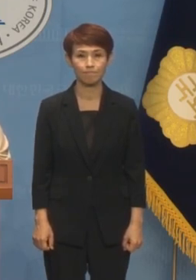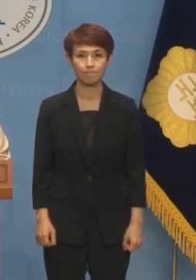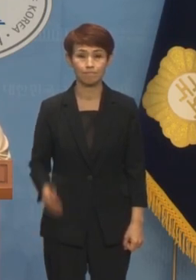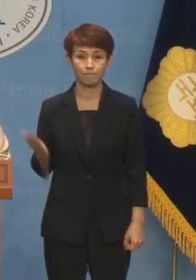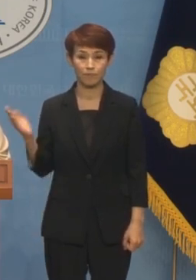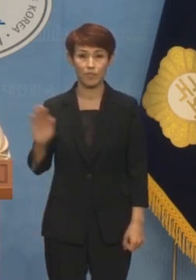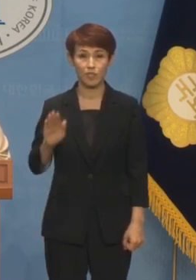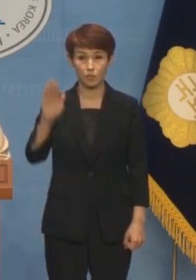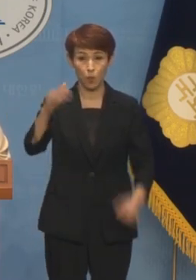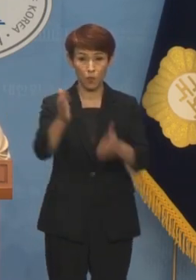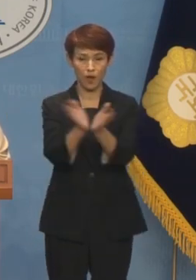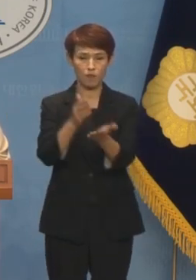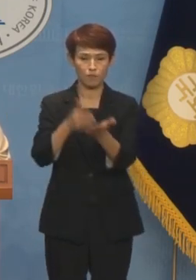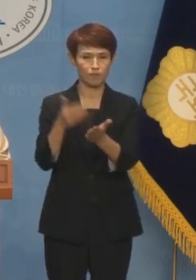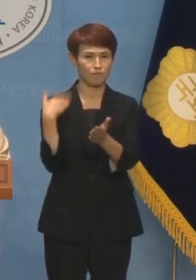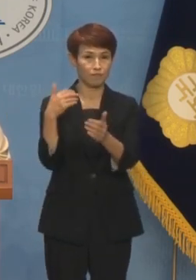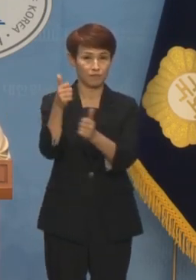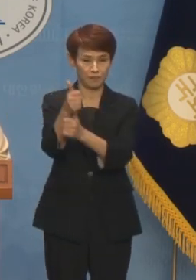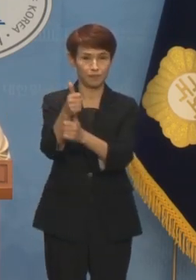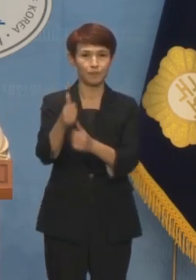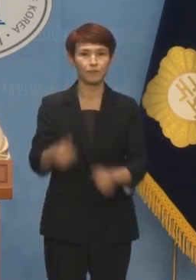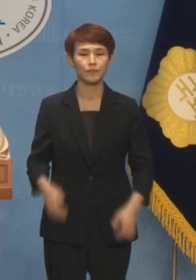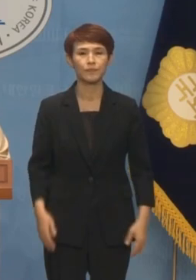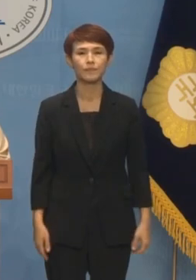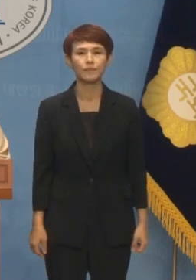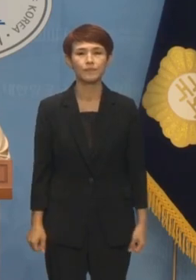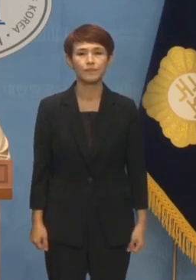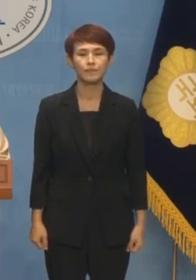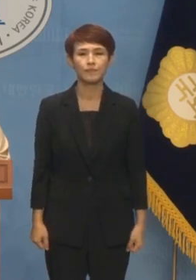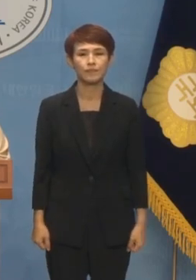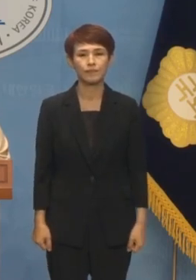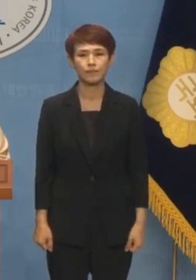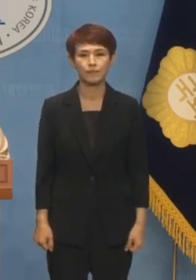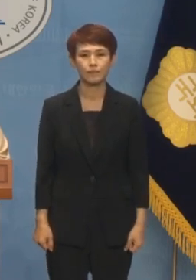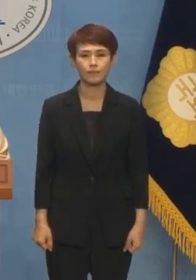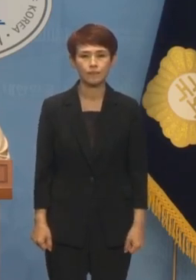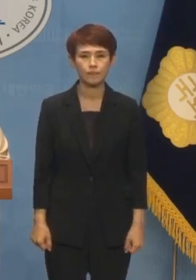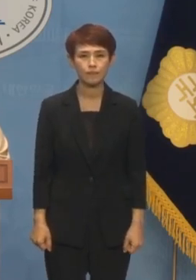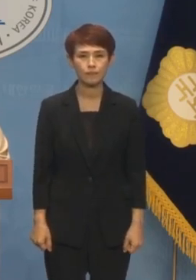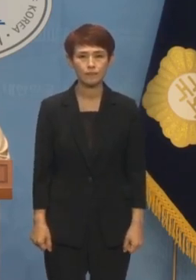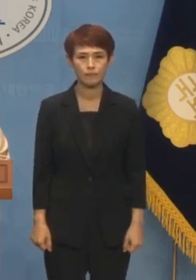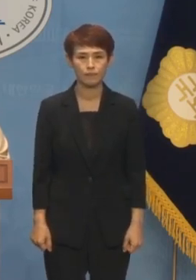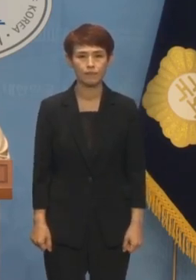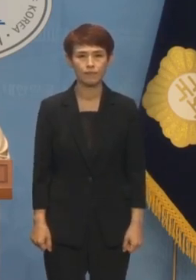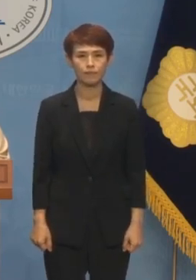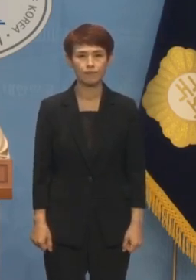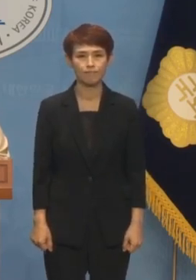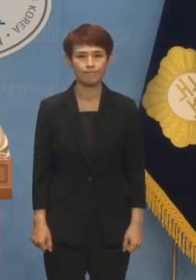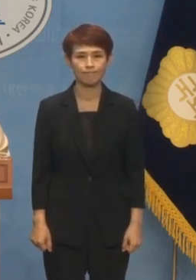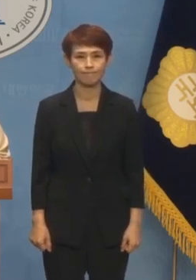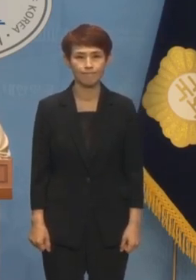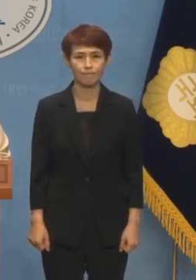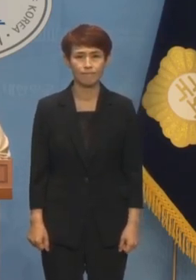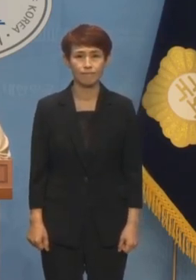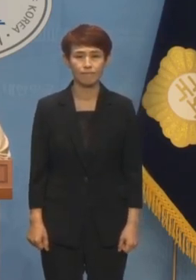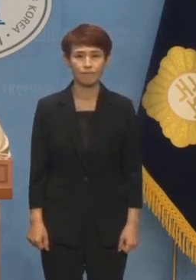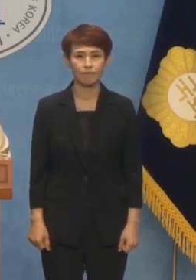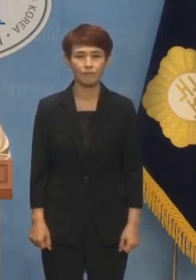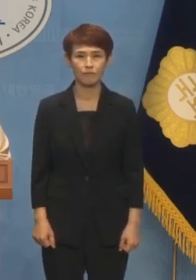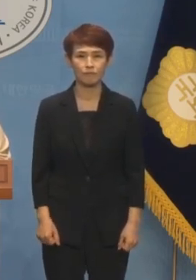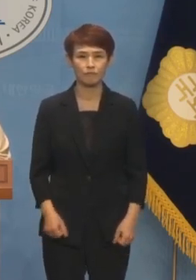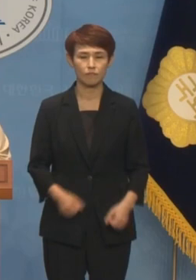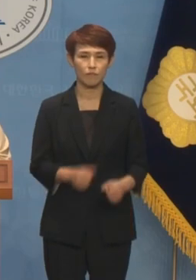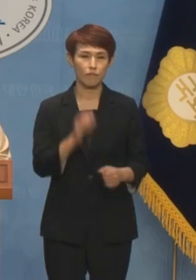네, 진보당 부대변인 김도연입니다. 오전 브리핑 시작하겠습니다. 총 2건입니다.